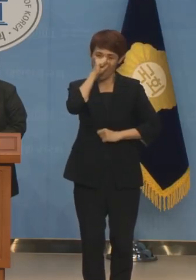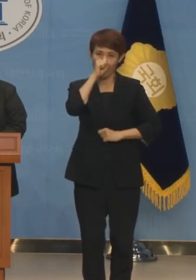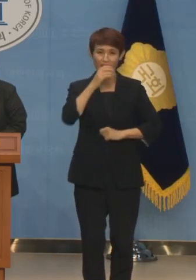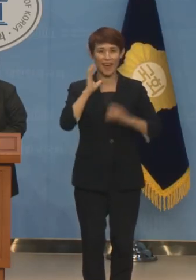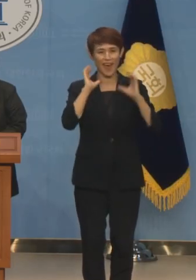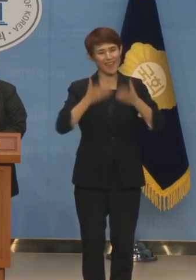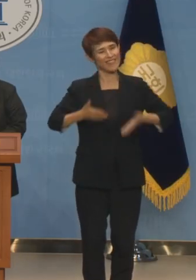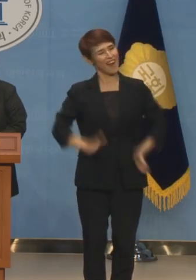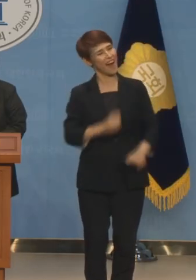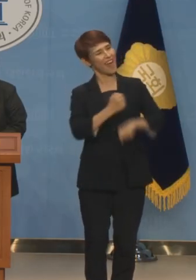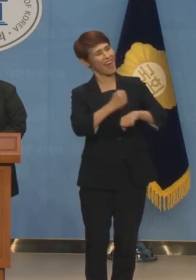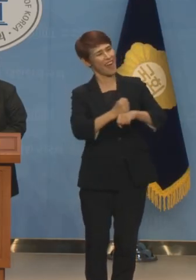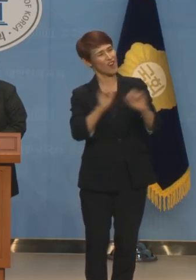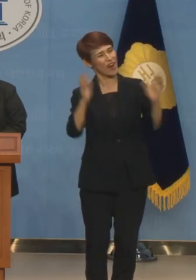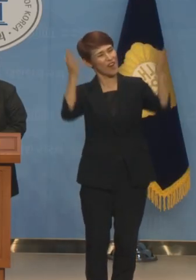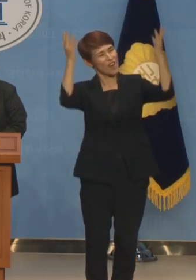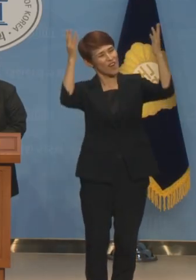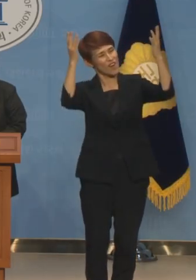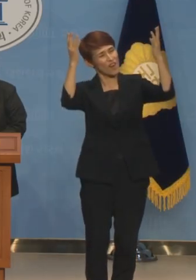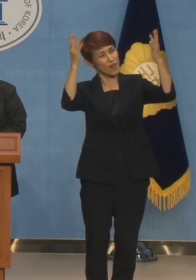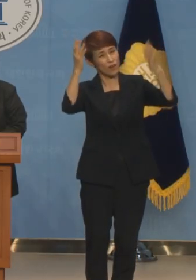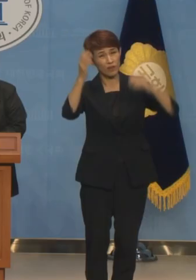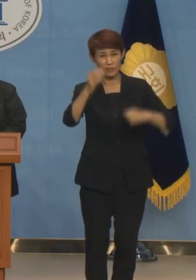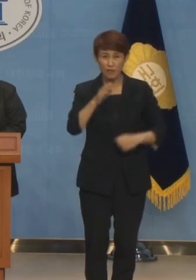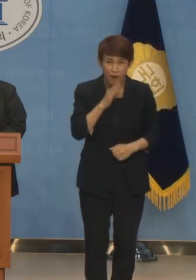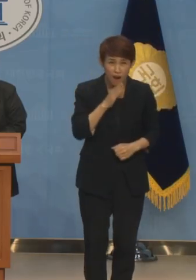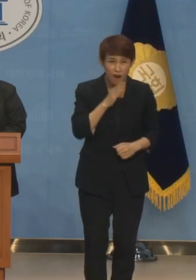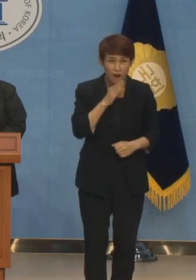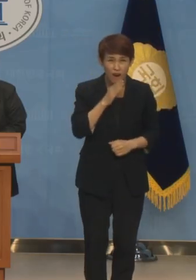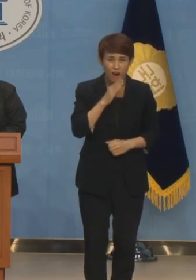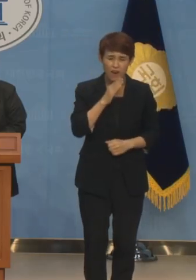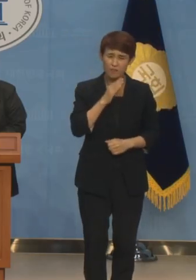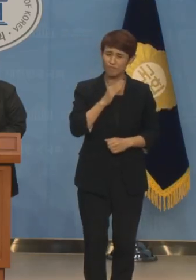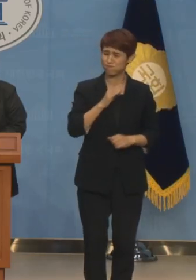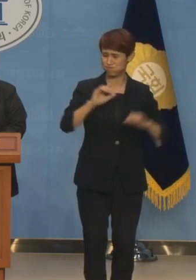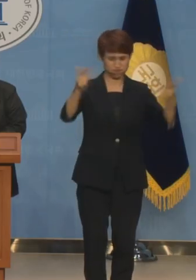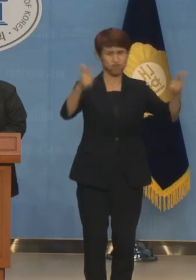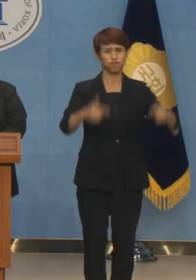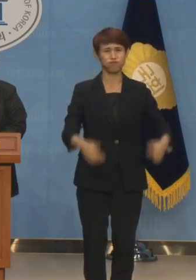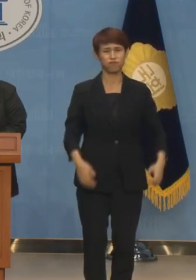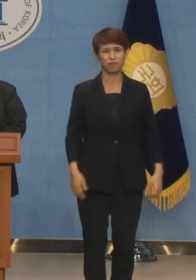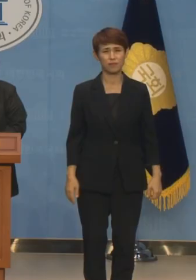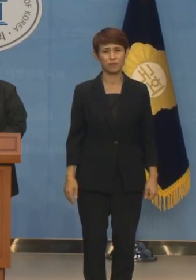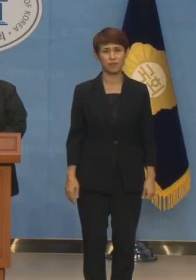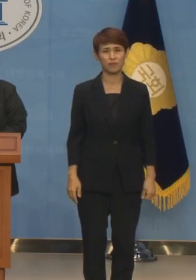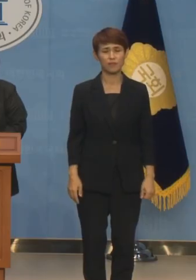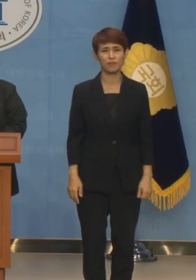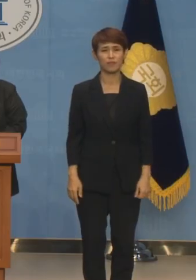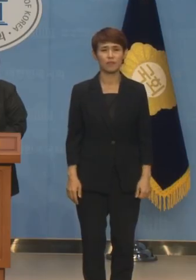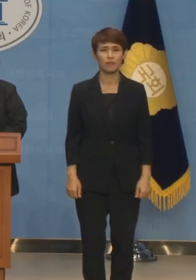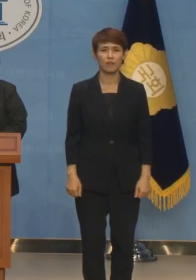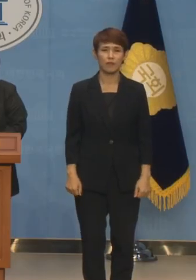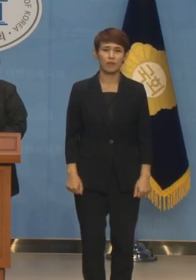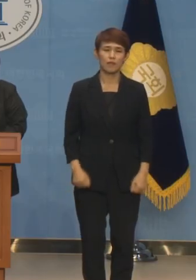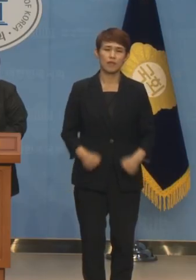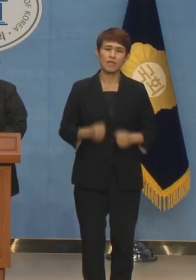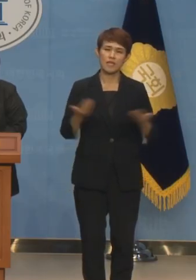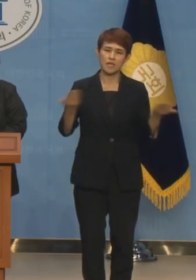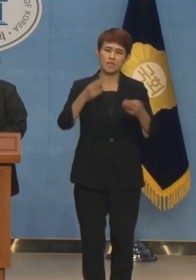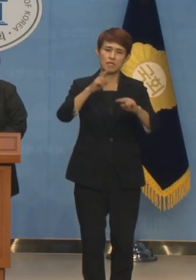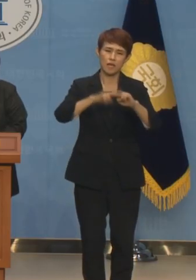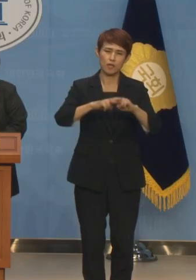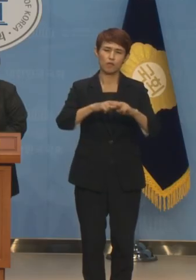환호할 청년들이 있다고 진심으로 생각하는 것인지 묻고 싶은 지경입니다. 불안정한